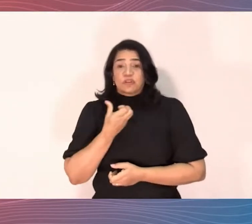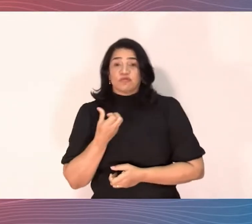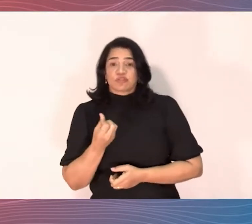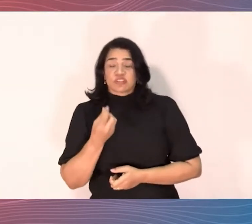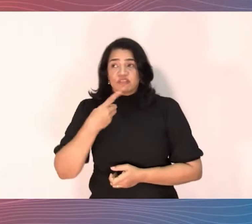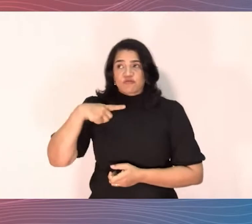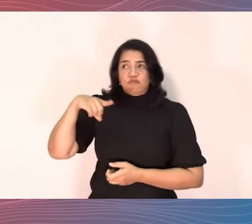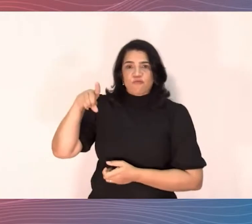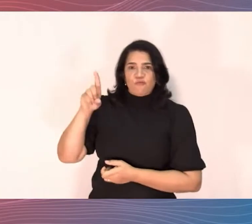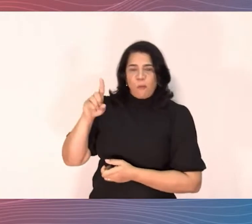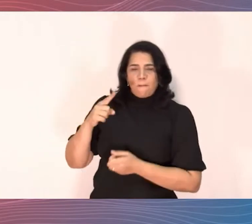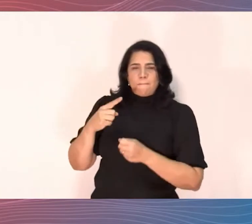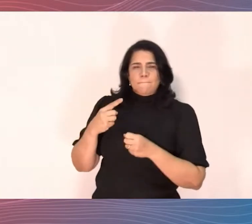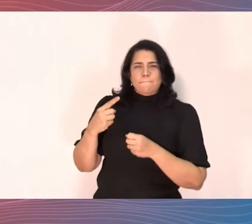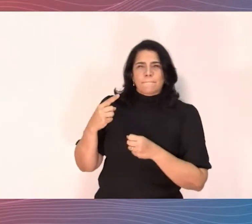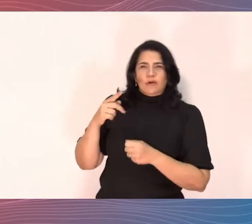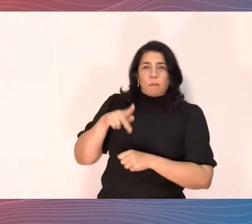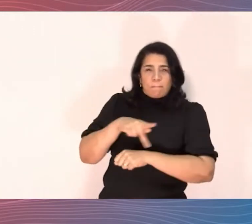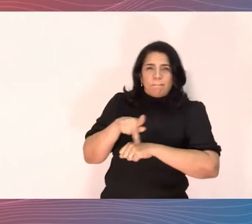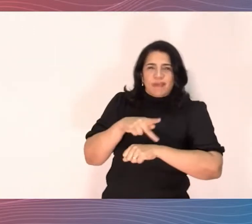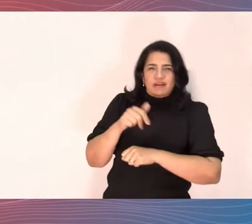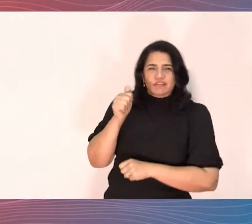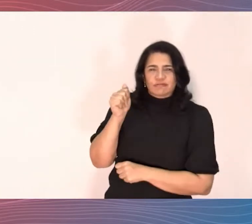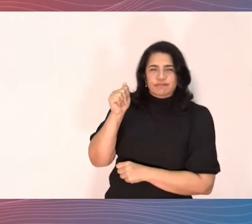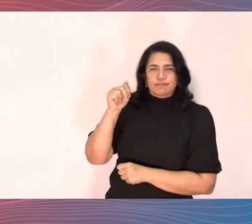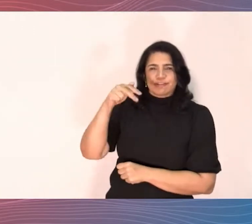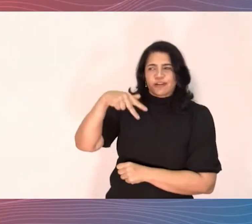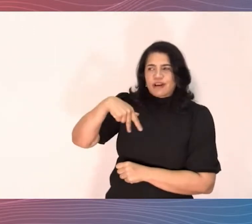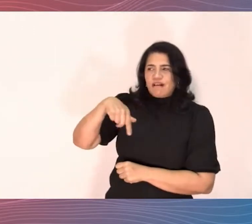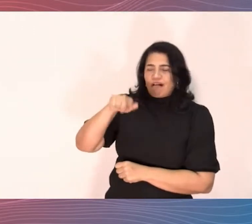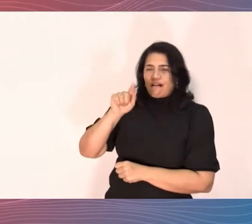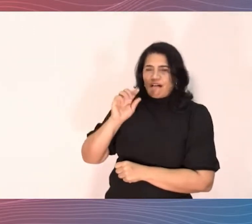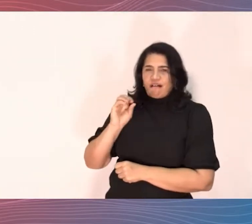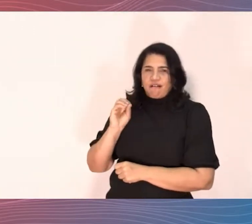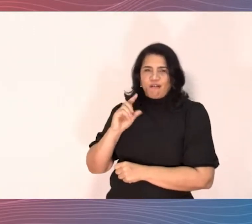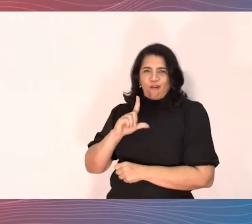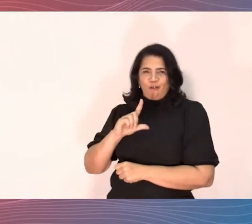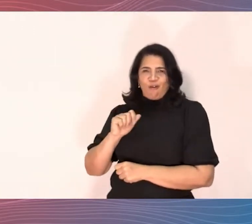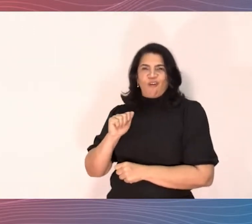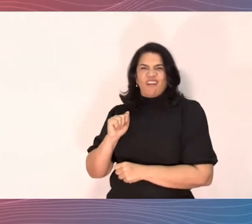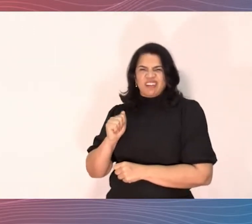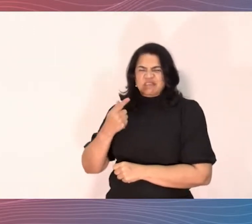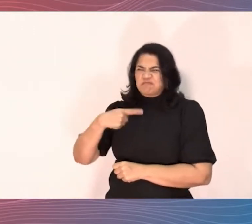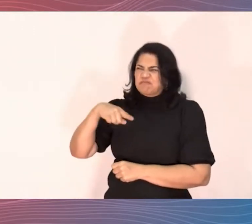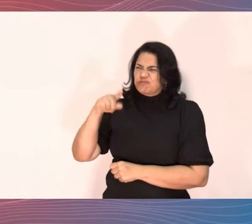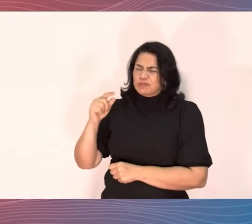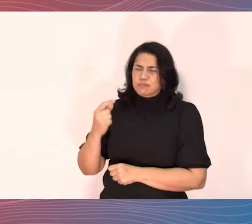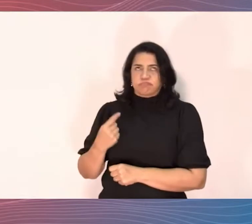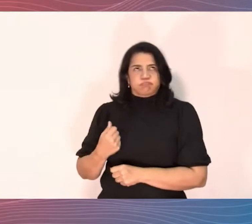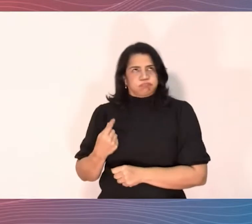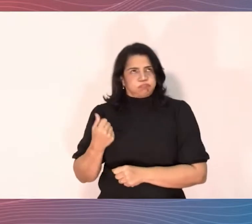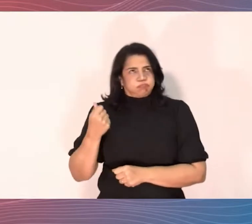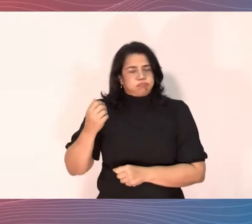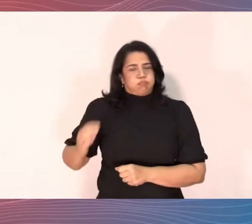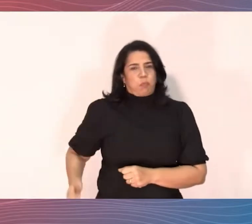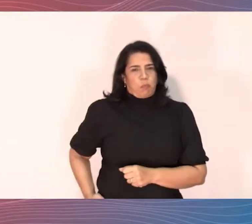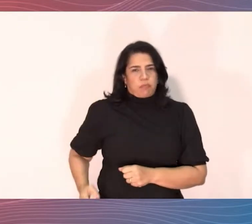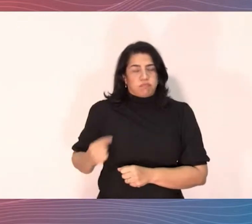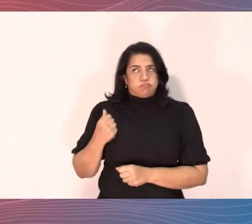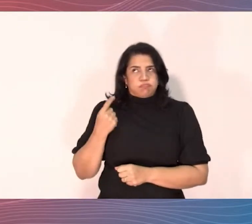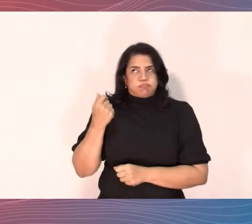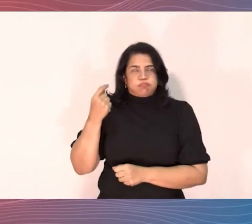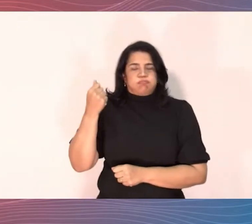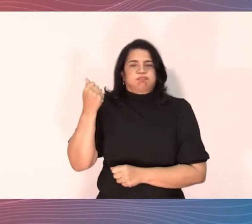Com custo alto. A primeira viagem gastaram R$225 mil. Na segunda viagem,